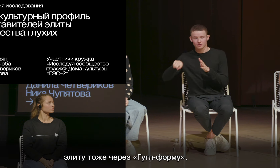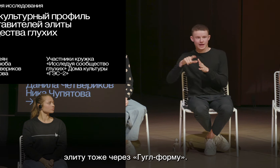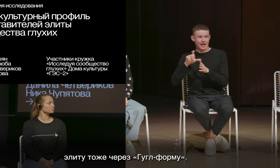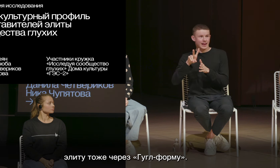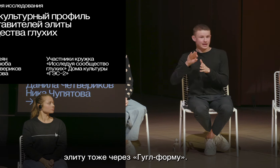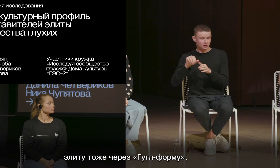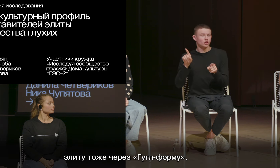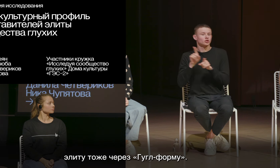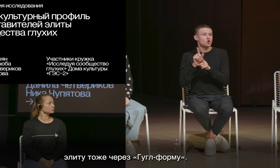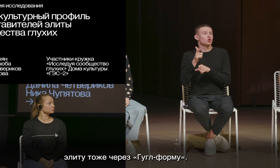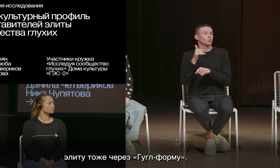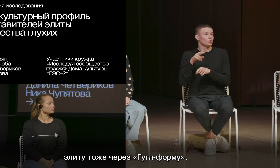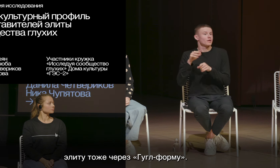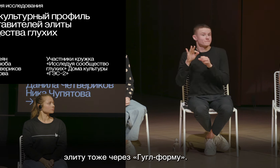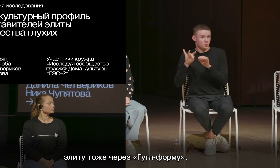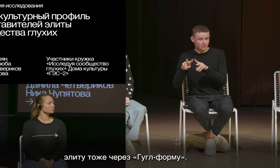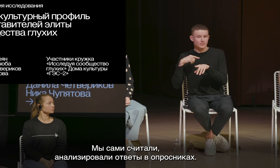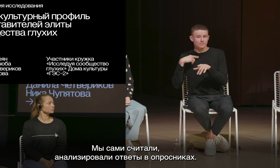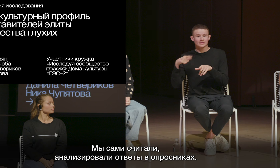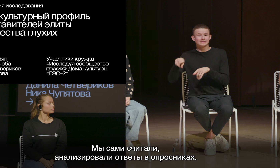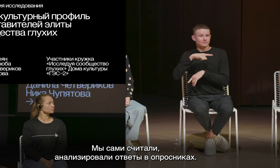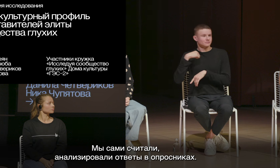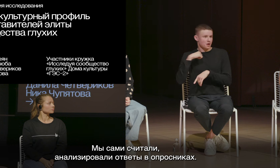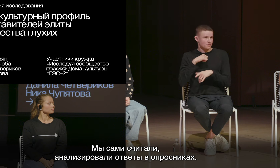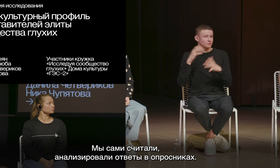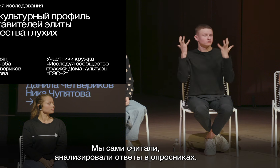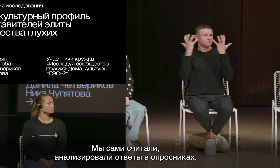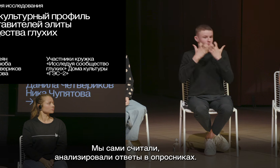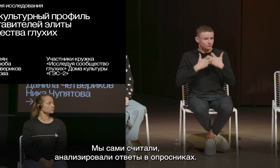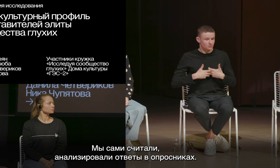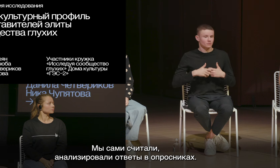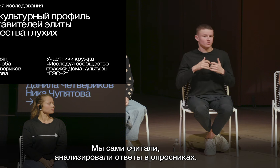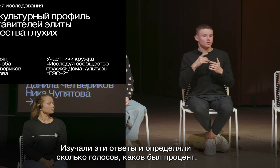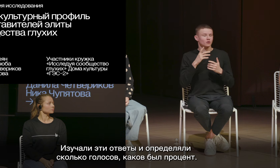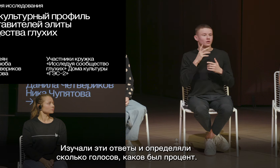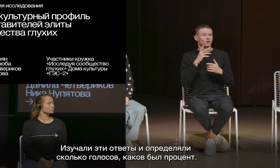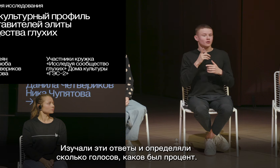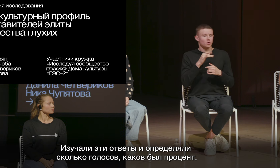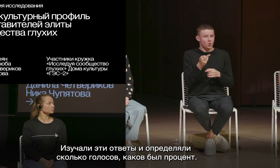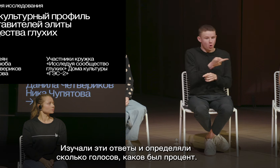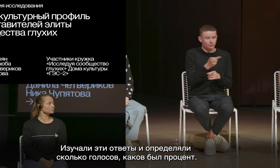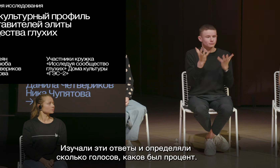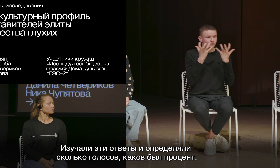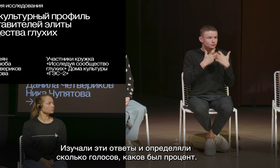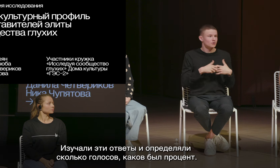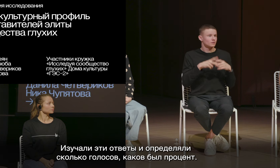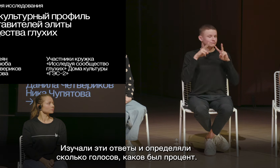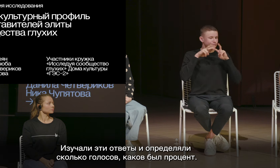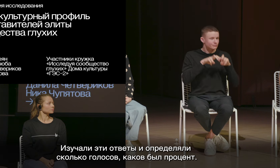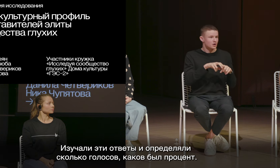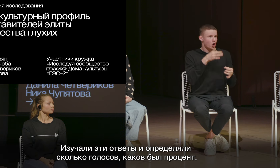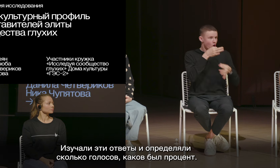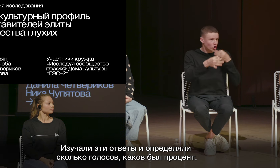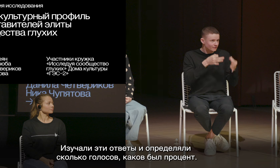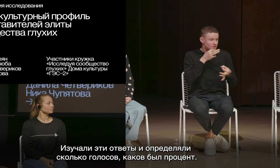а второе, мы опрашивали элиту тоже через Google форму. Мы сами считали, собирали эти сведения и